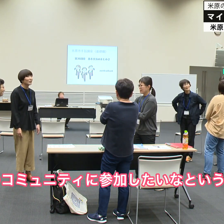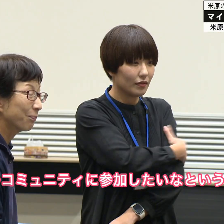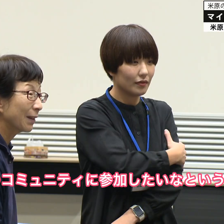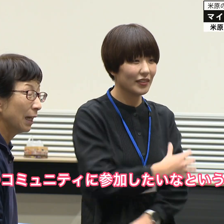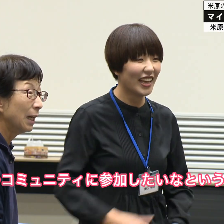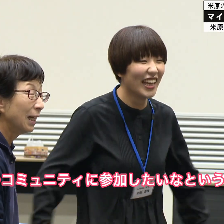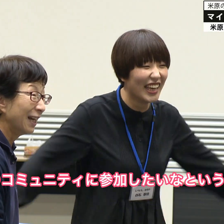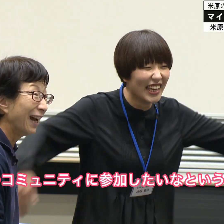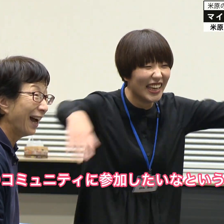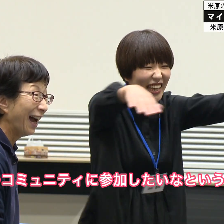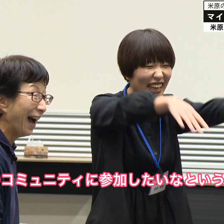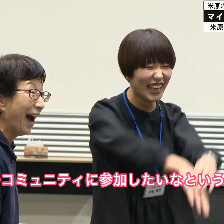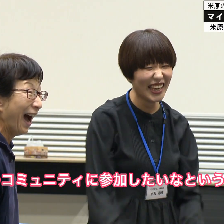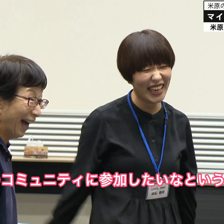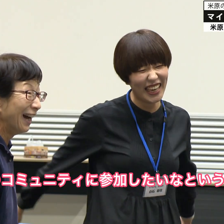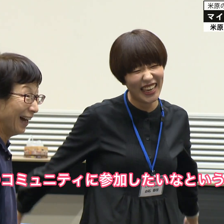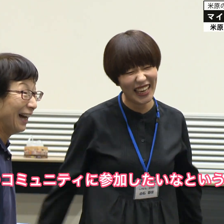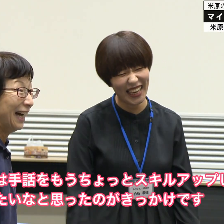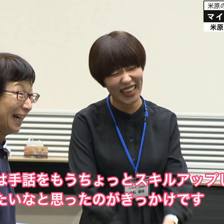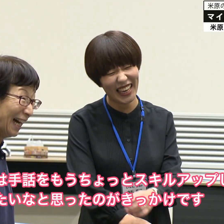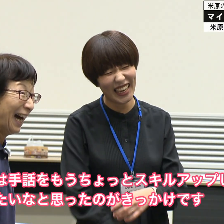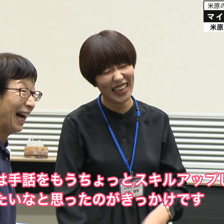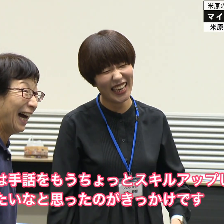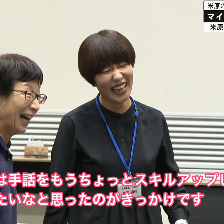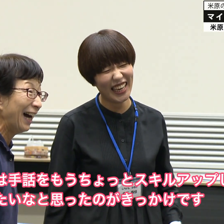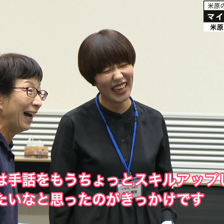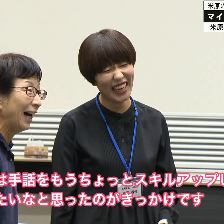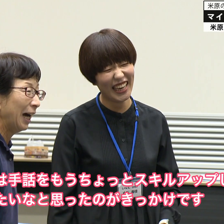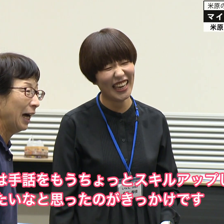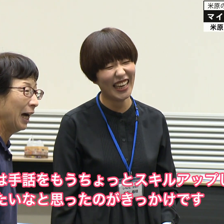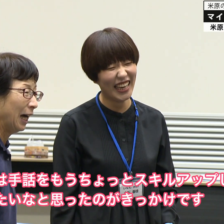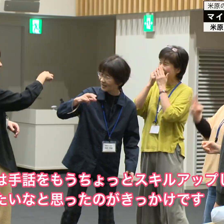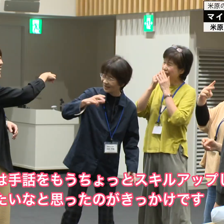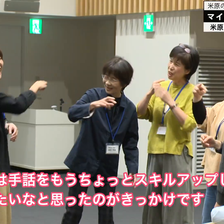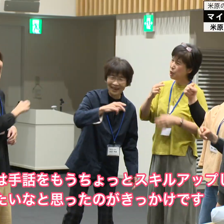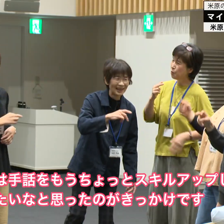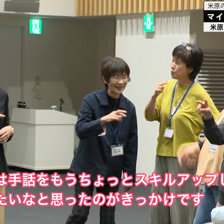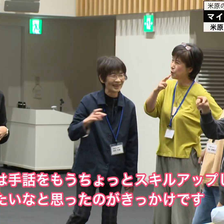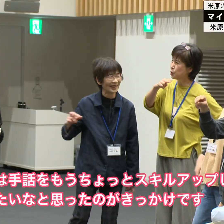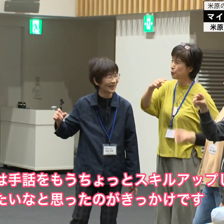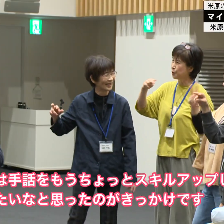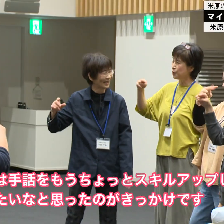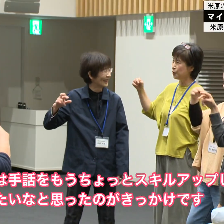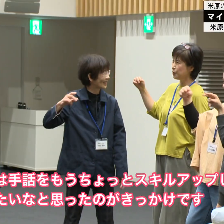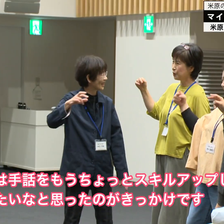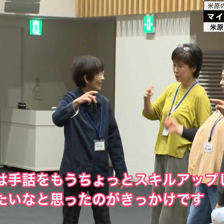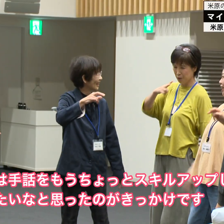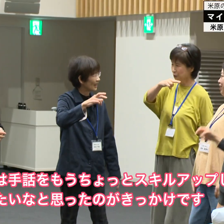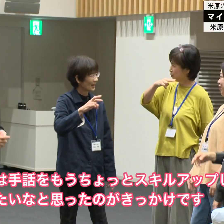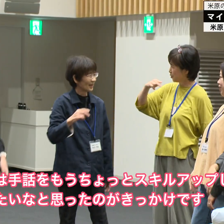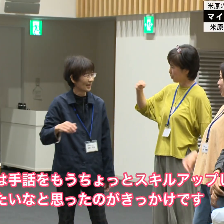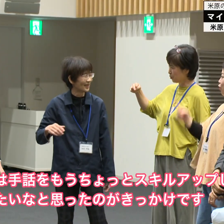加したいなっていうのと、あとは手話をもうちょっとスキルアップして学びたいなと思ったのがきっかけです